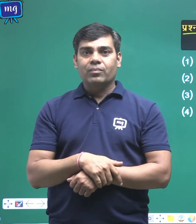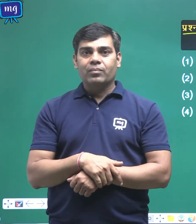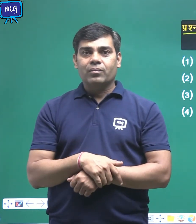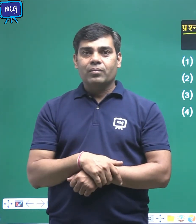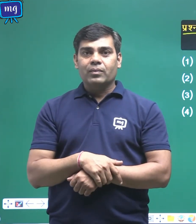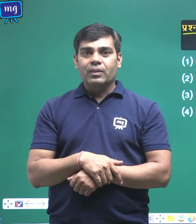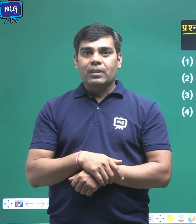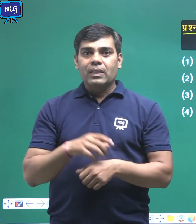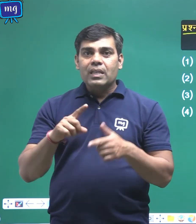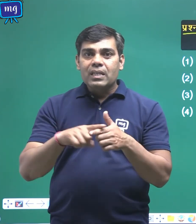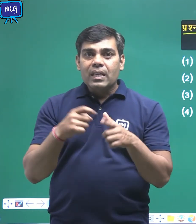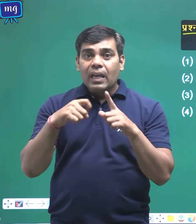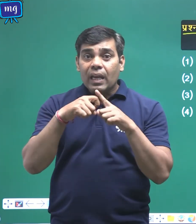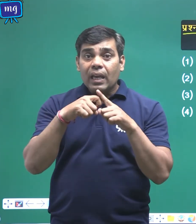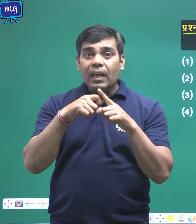कश्मीर